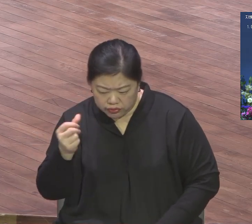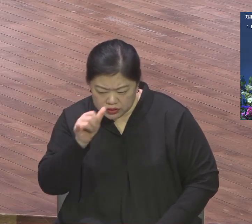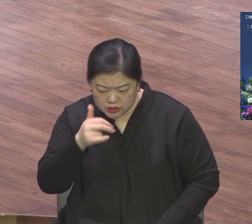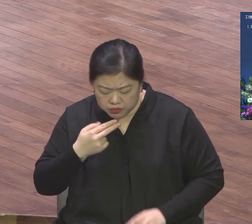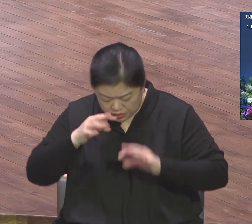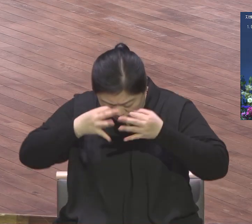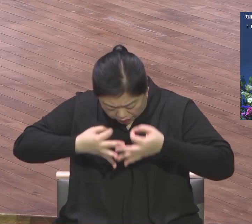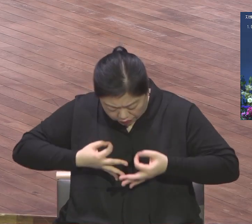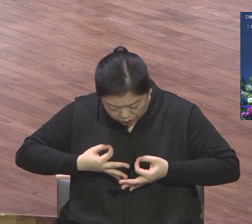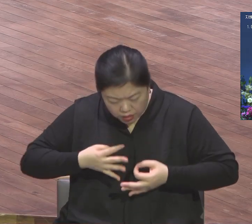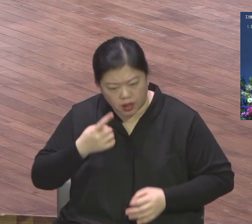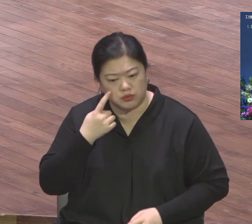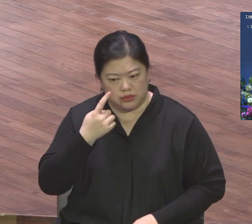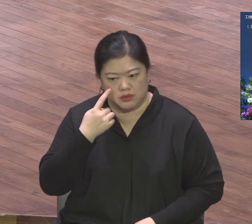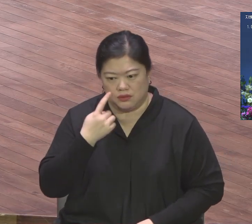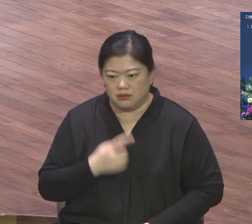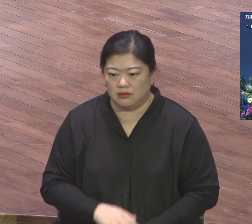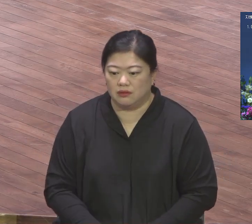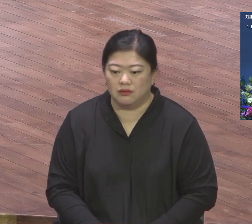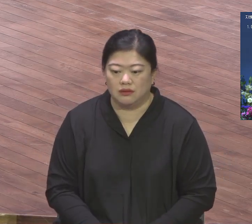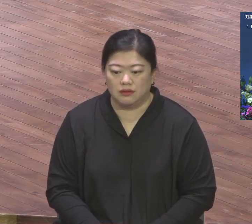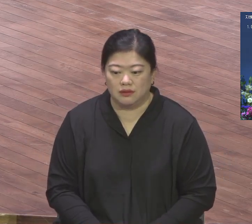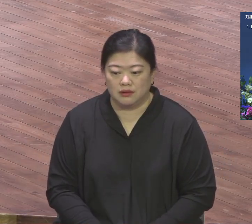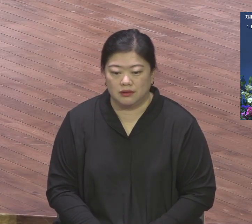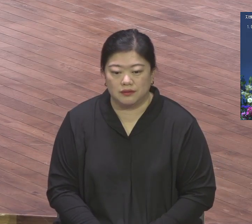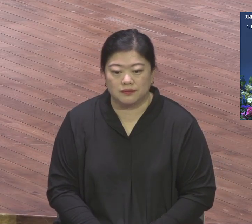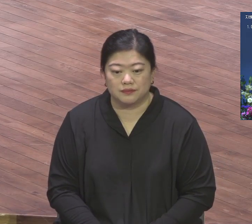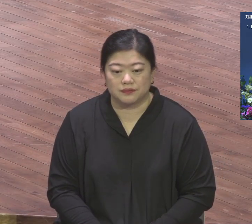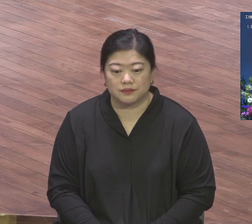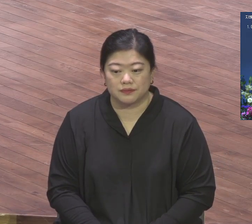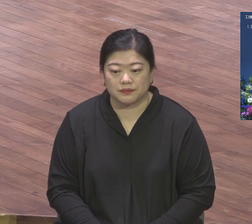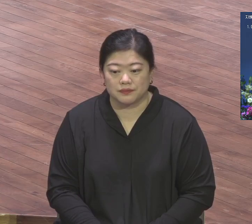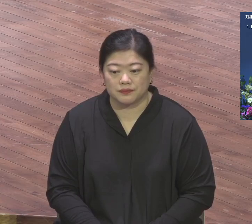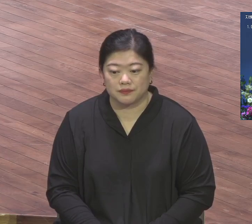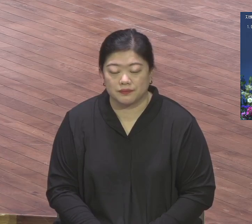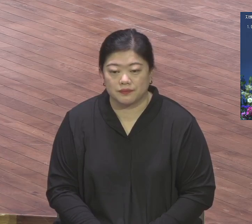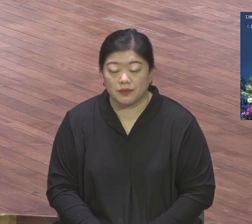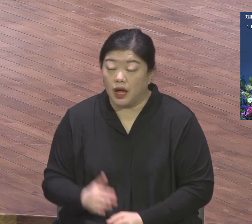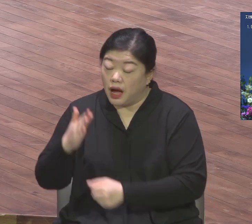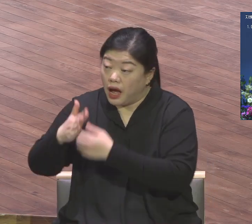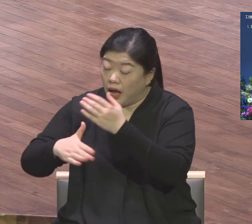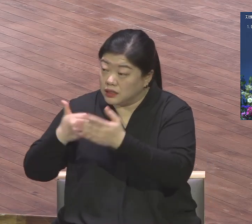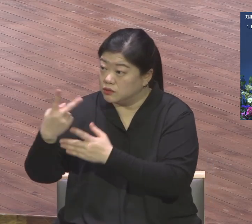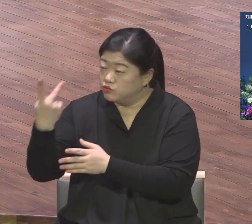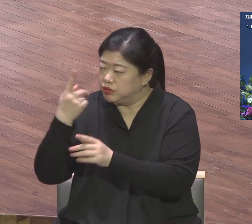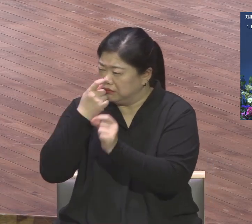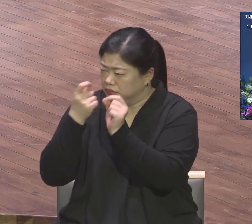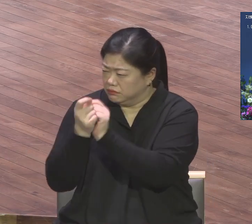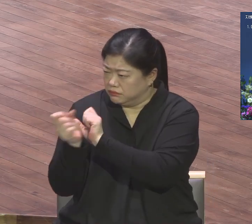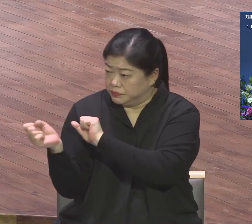없어집니다. 약속했잖아요, 말씀이. 어? 육체의 건강도 준다 했잖아요.